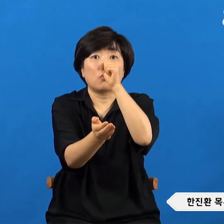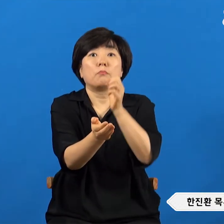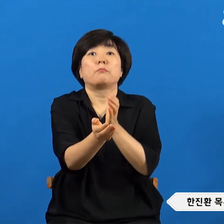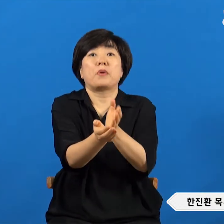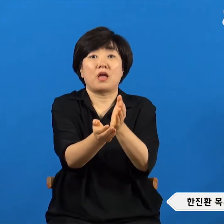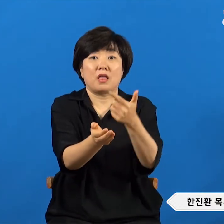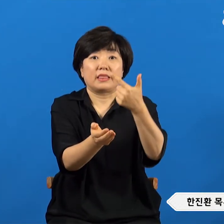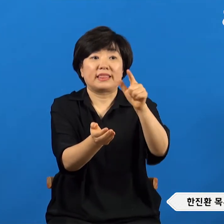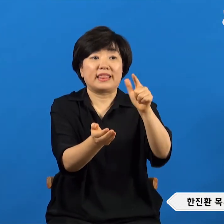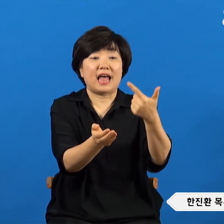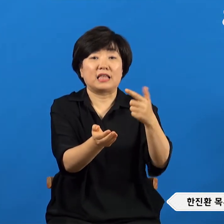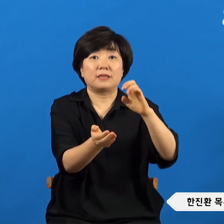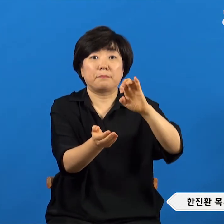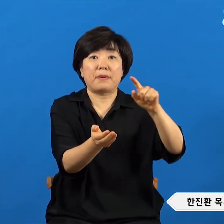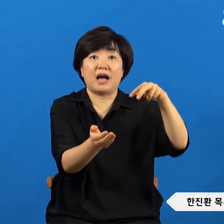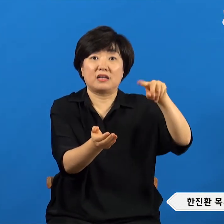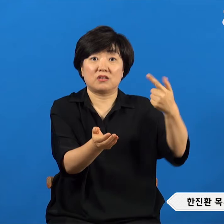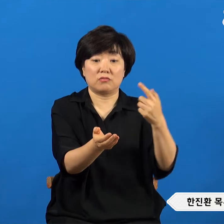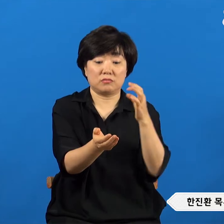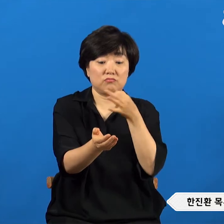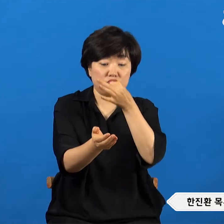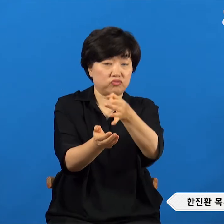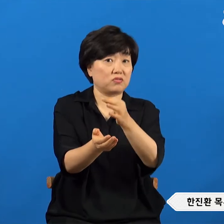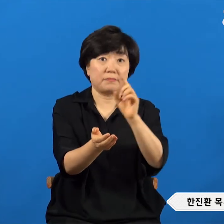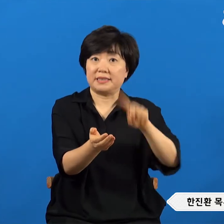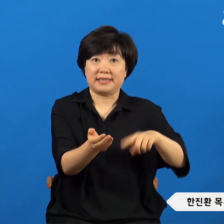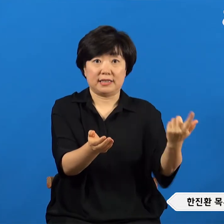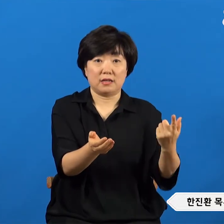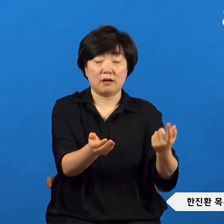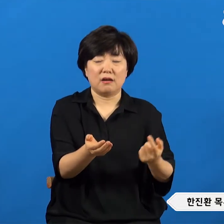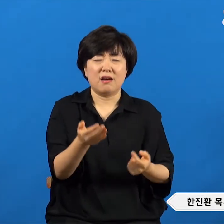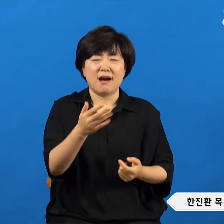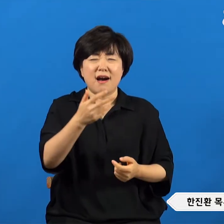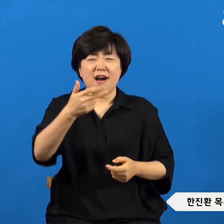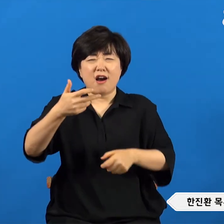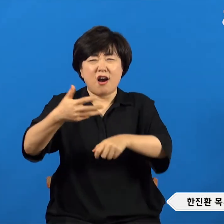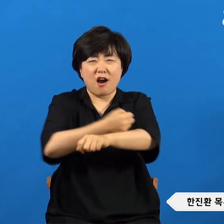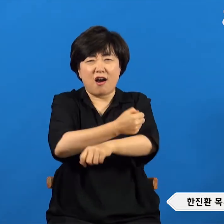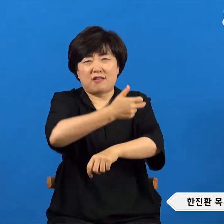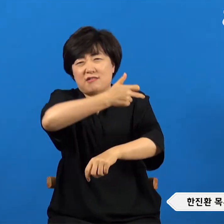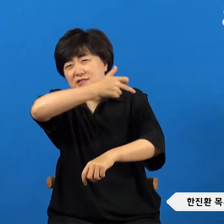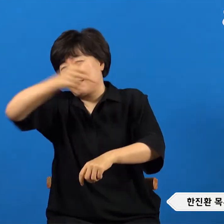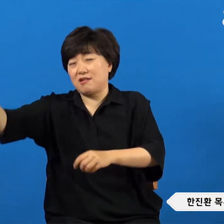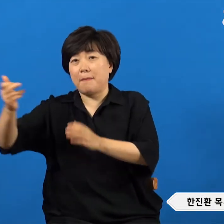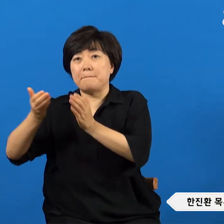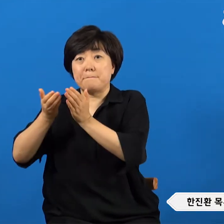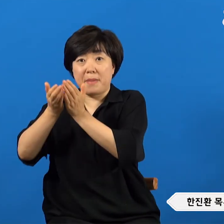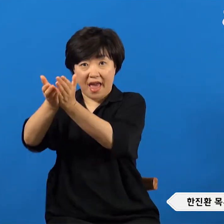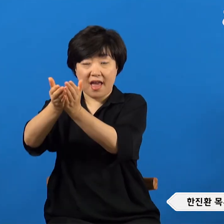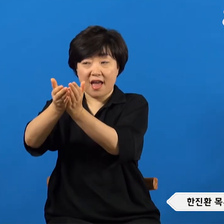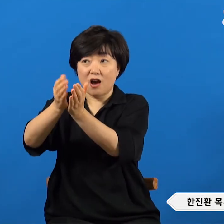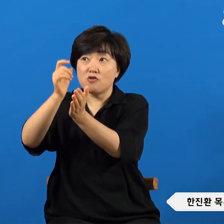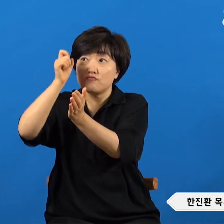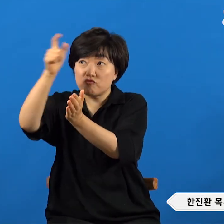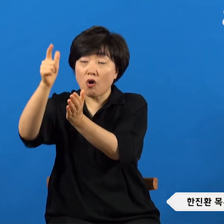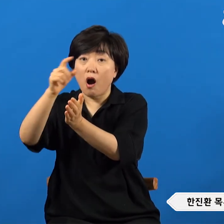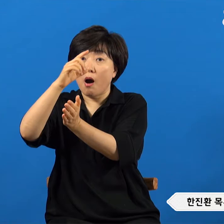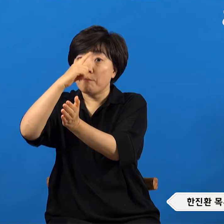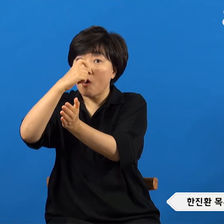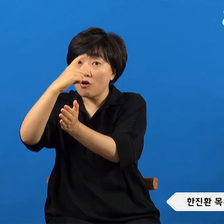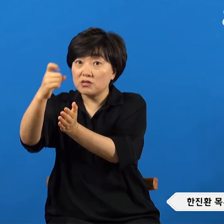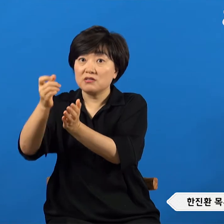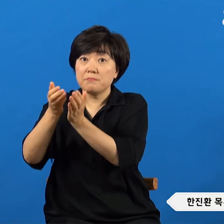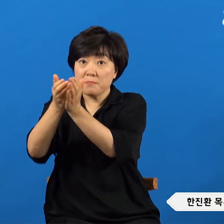반면에 아무리 근사하고 크고 훌륭한 배라도 목적지를 잃어버리고 이리저리